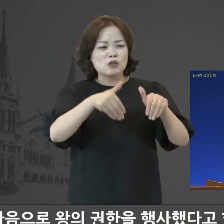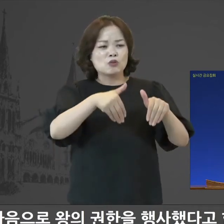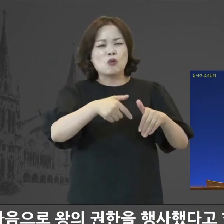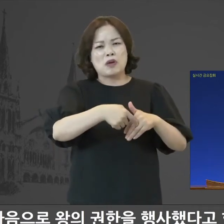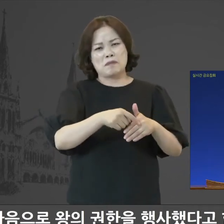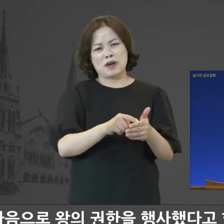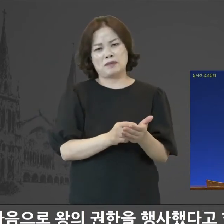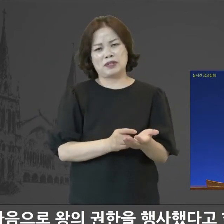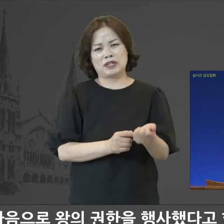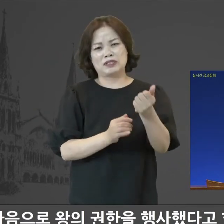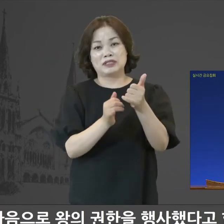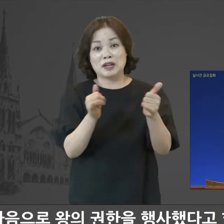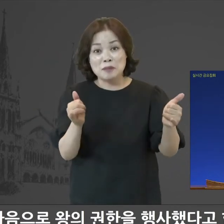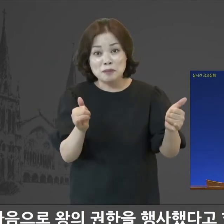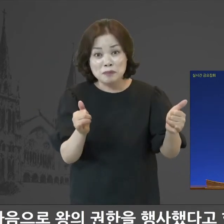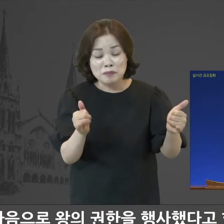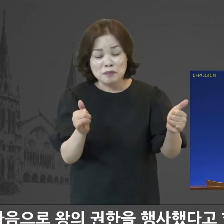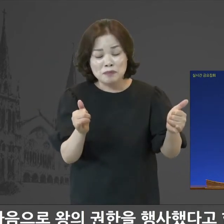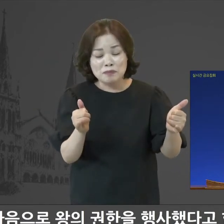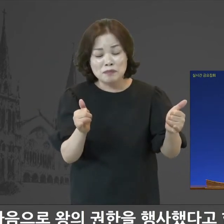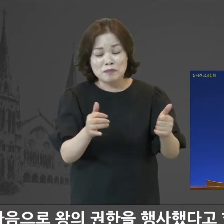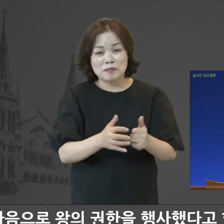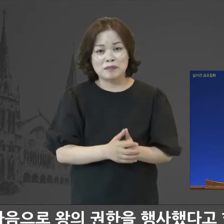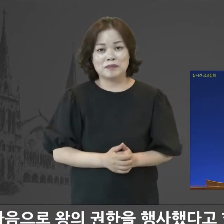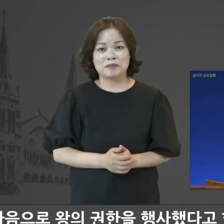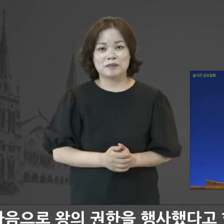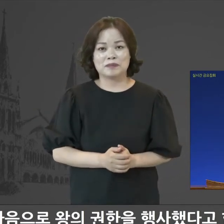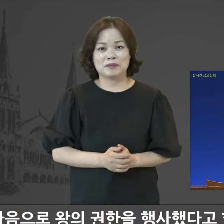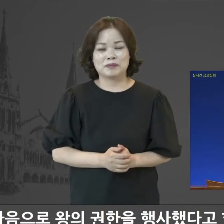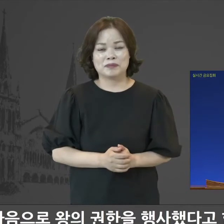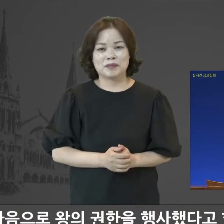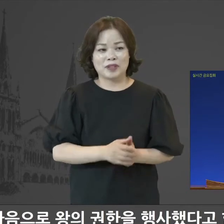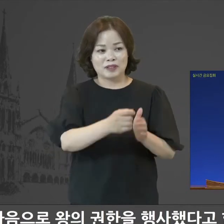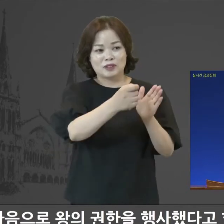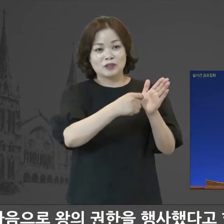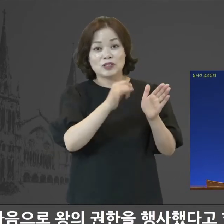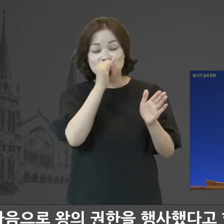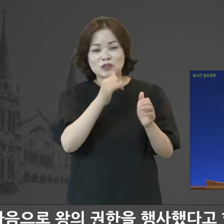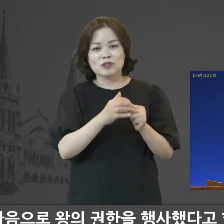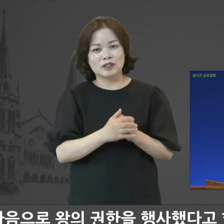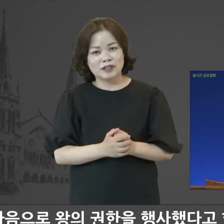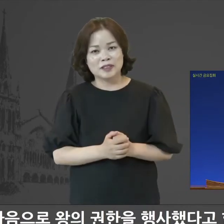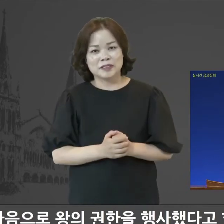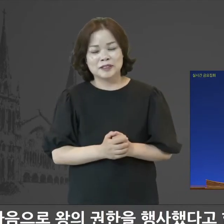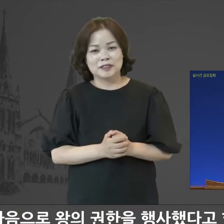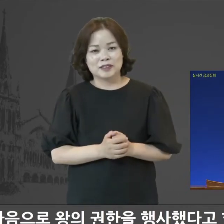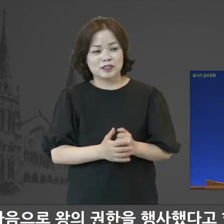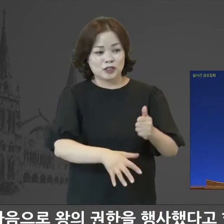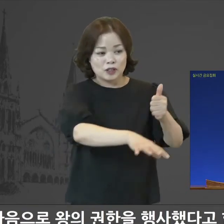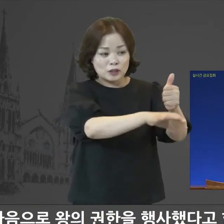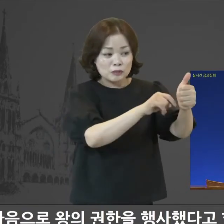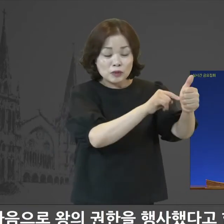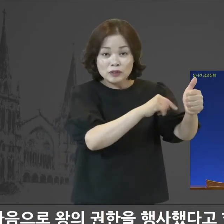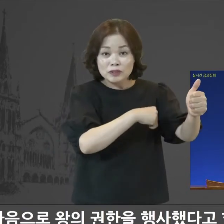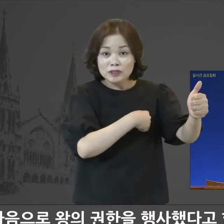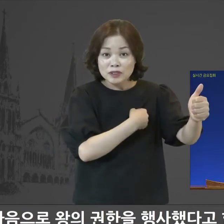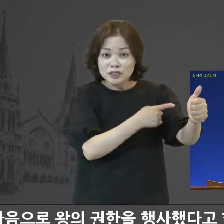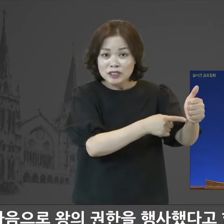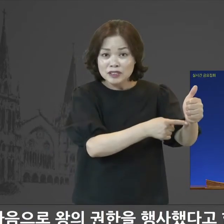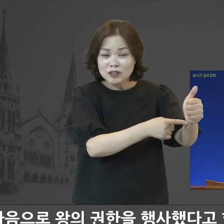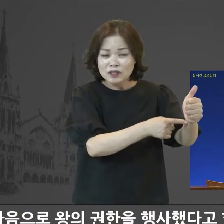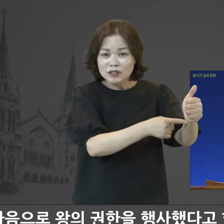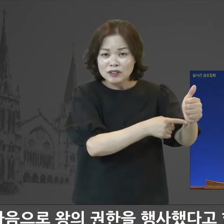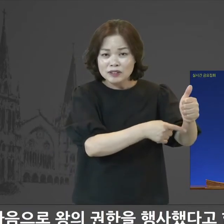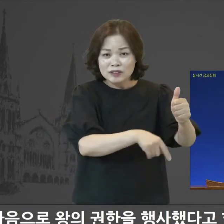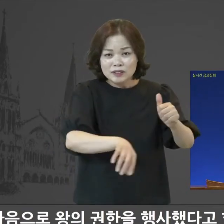마음을 가진 사람, 노예의 마음을 가진 사람, 이렇게 돼 있을 것 같아요. 어쨌든 벨릭스 자신이 이러한